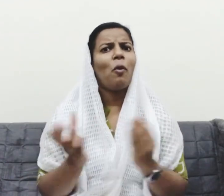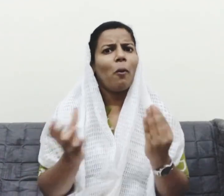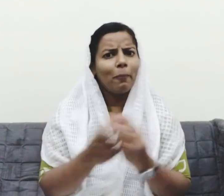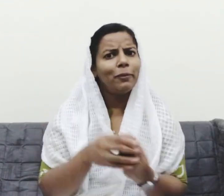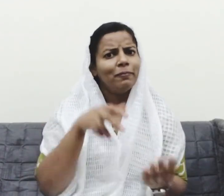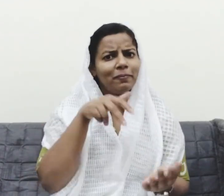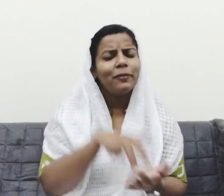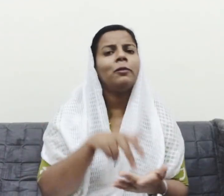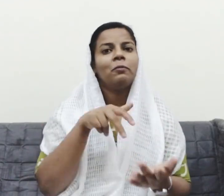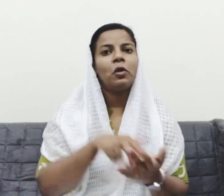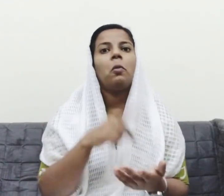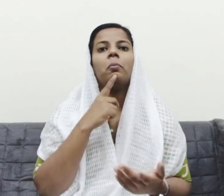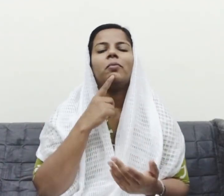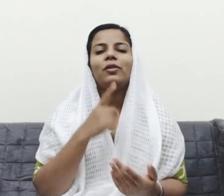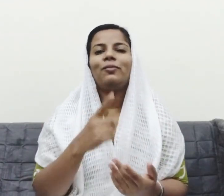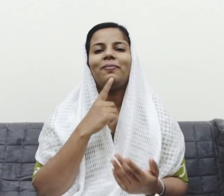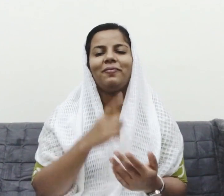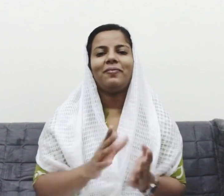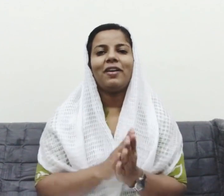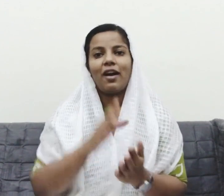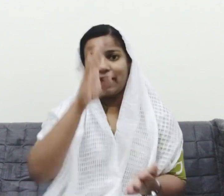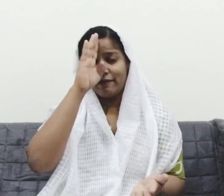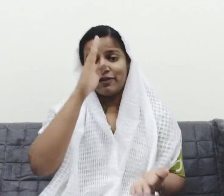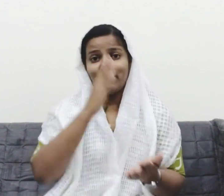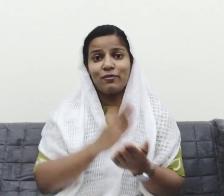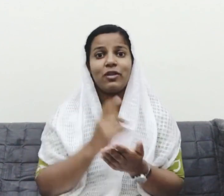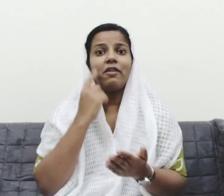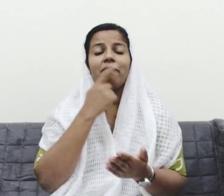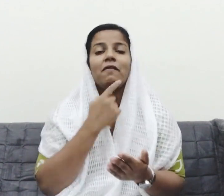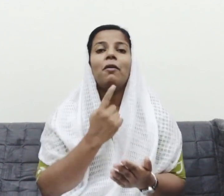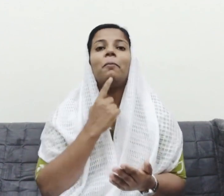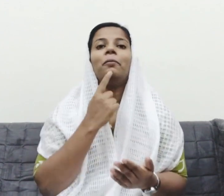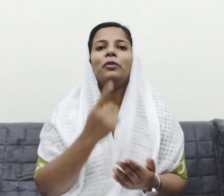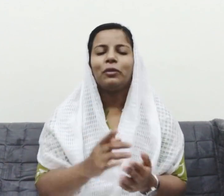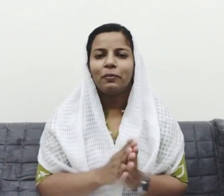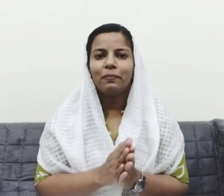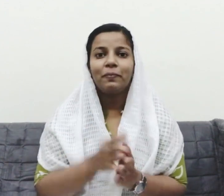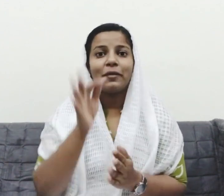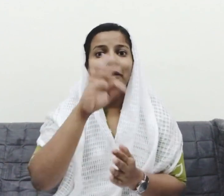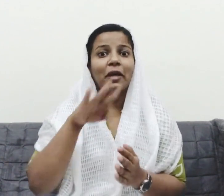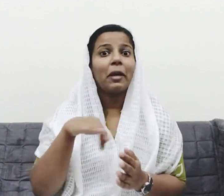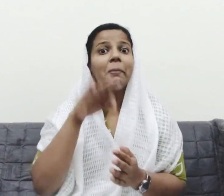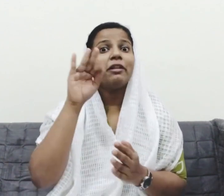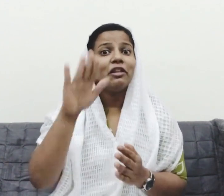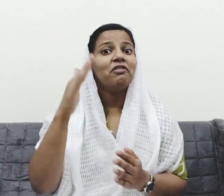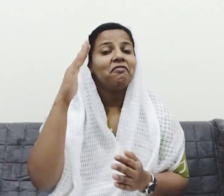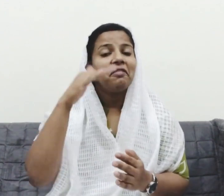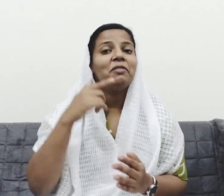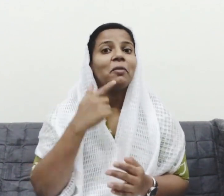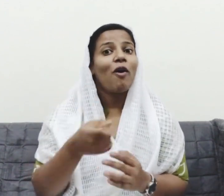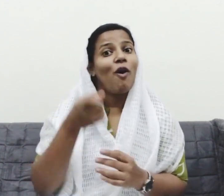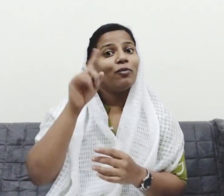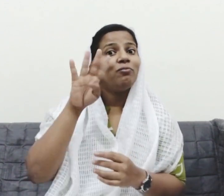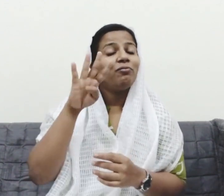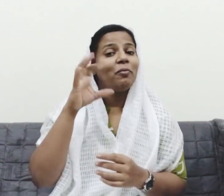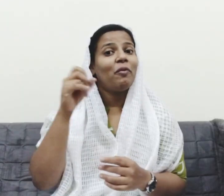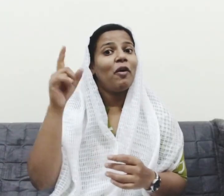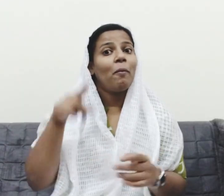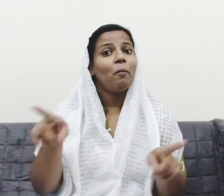കൂടെ നിൽക്കുമെന്ന് പറഞ്ഞു. ആമേൻ. അങ്ങനെ വിശ്വാസത്തിന്റെ വാക്കുകൾ പറഞ്ഞു. എന്നിട്ട് 85-ാമത്തെ വയസ്സായപ്പോൾ പറഞ്ഞു, അന്ന് പറഞ്ഞ ആ മല എനിക്ക്